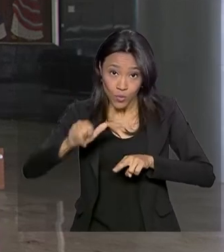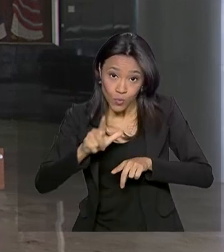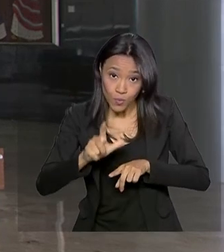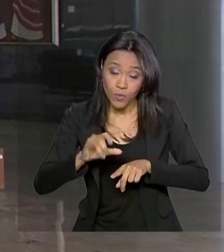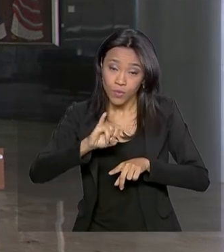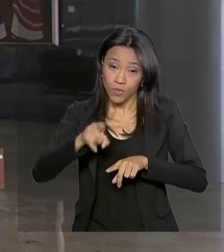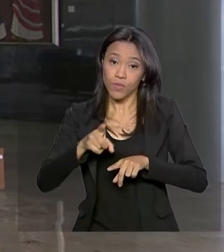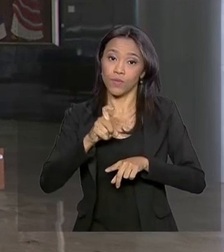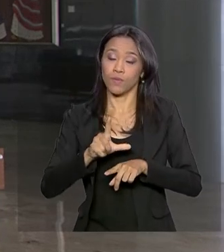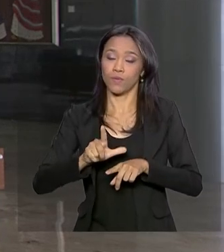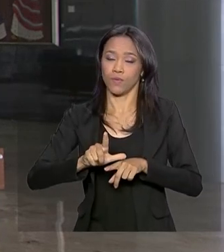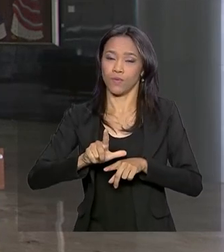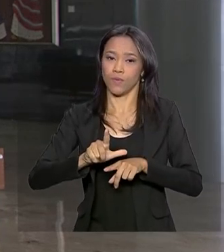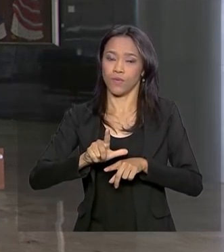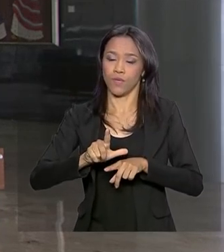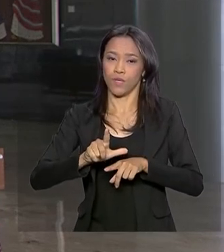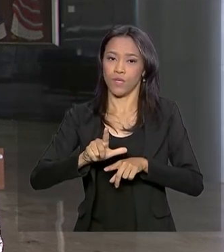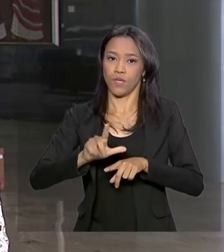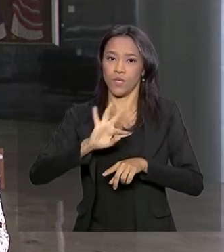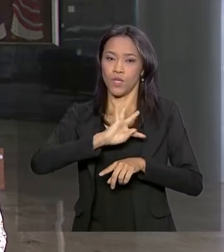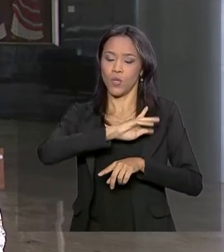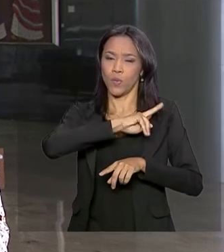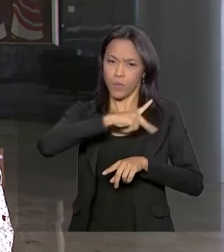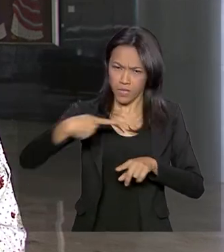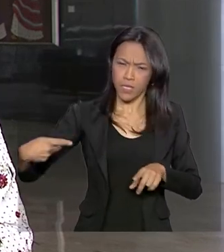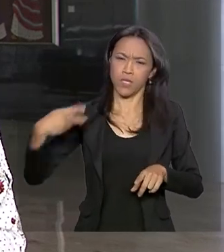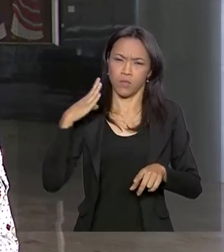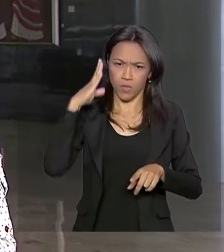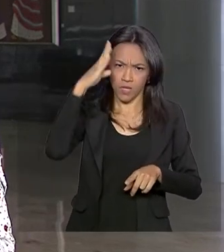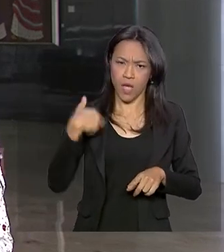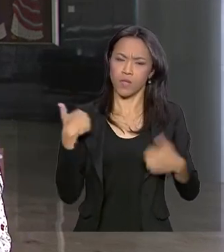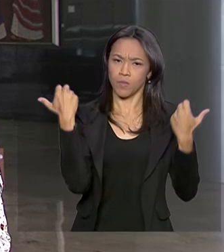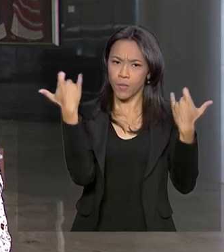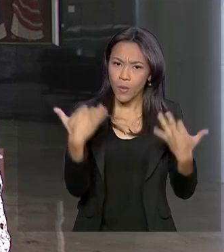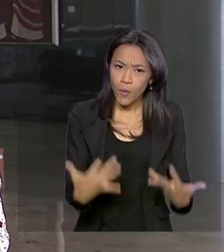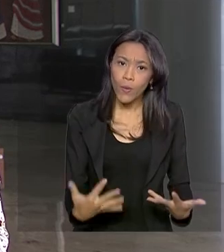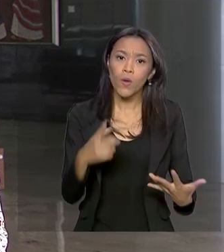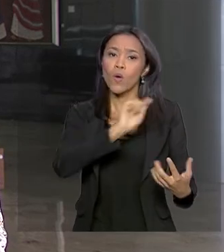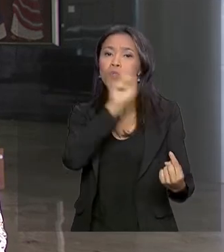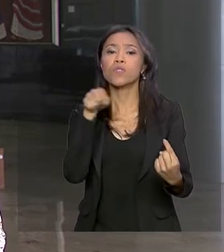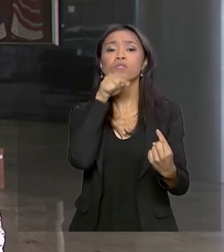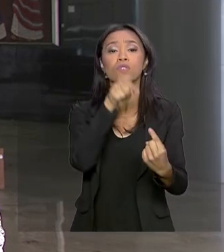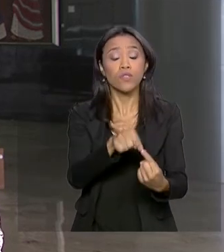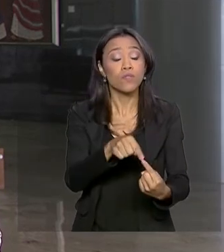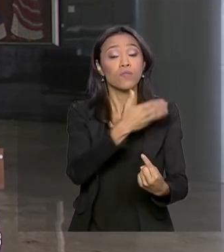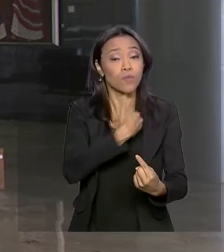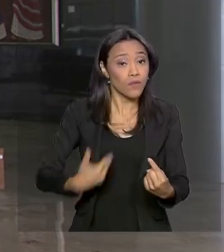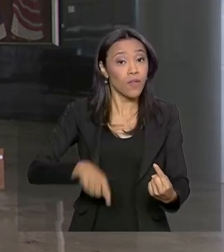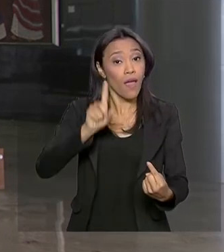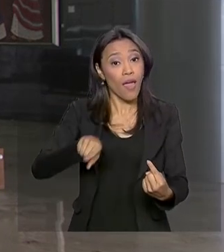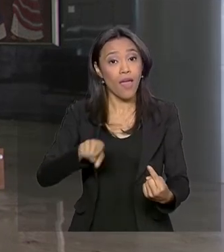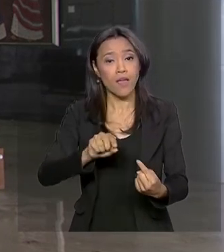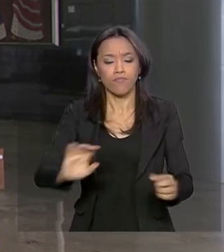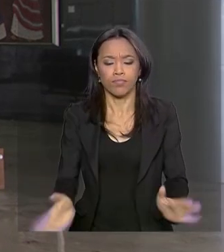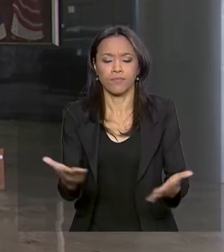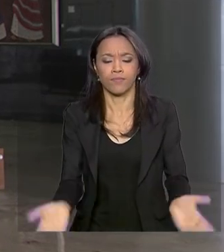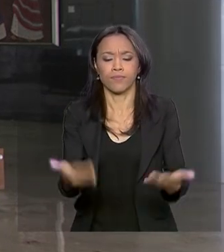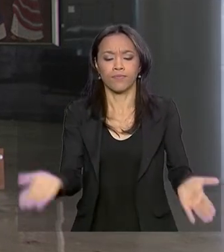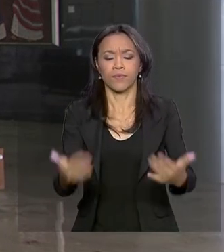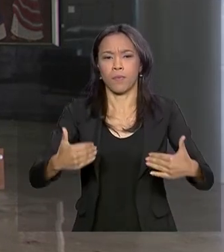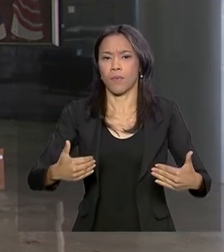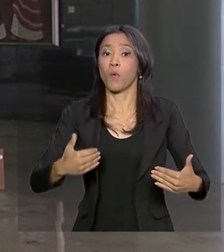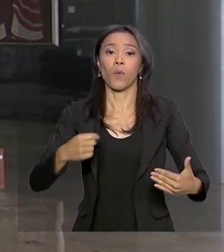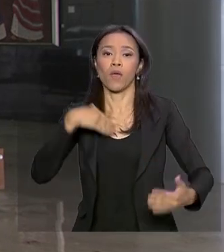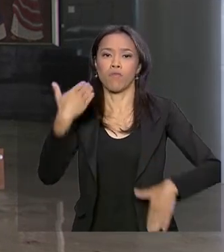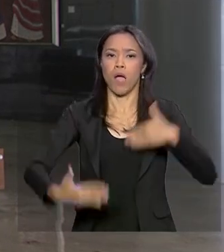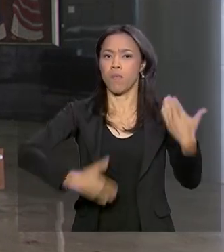a u diz que a intenção do governo ao liberar esse dinheiro é alavancar a economia e olha só ontem o